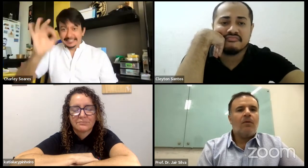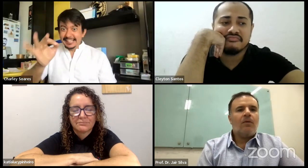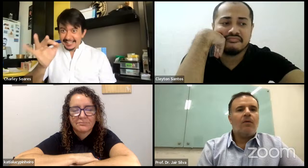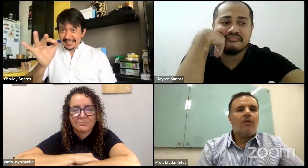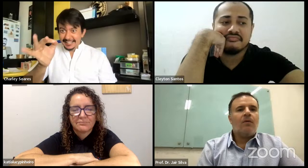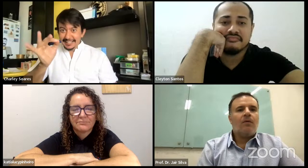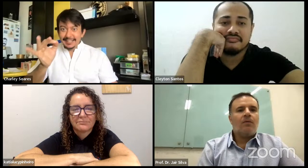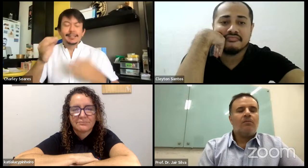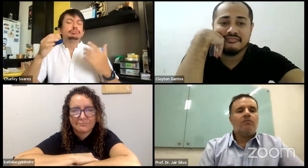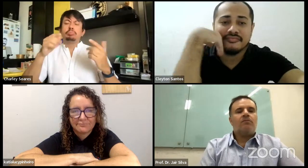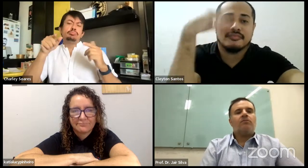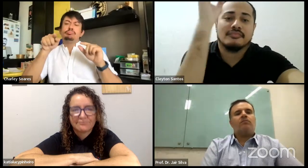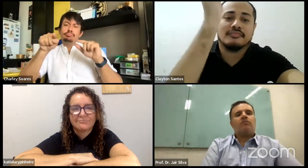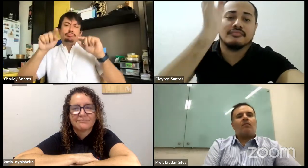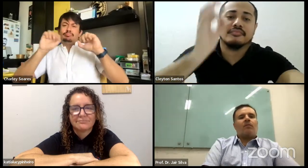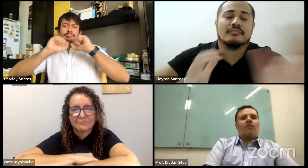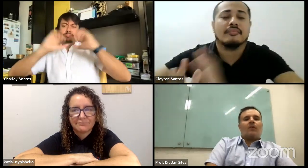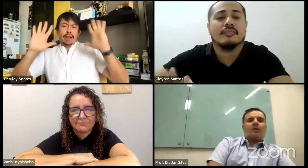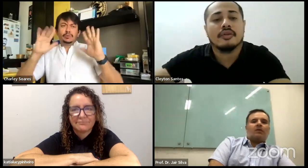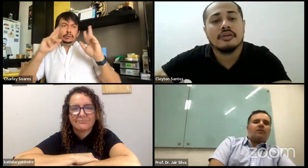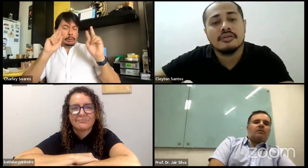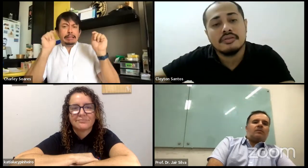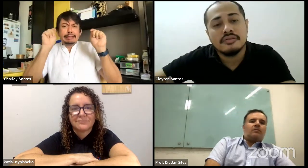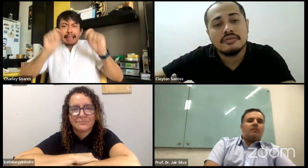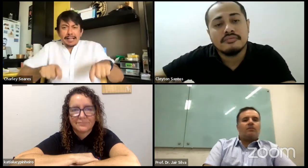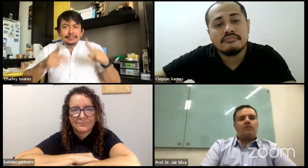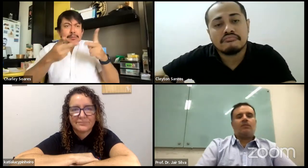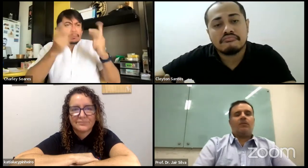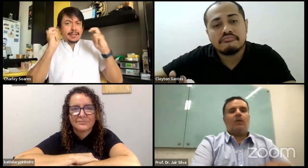Por exemplo, sinais preocupados, usar só com uma mão.